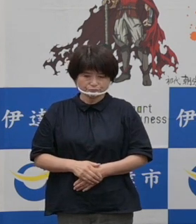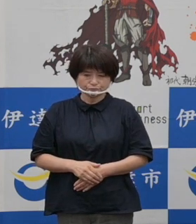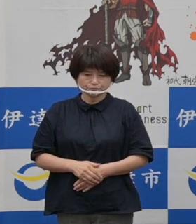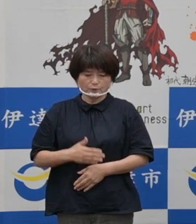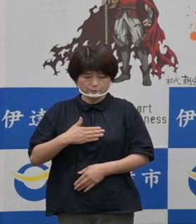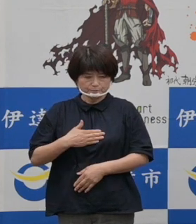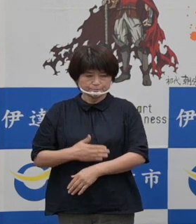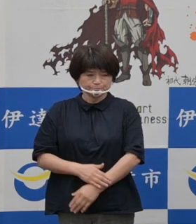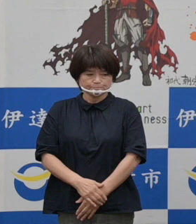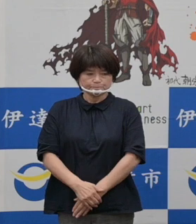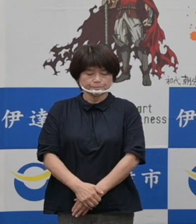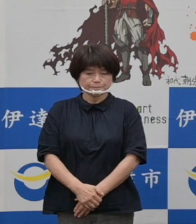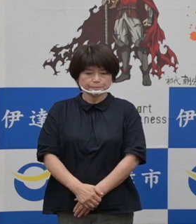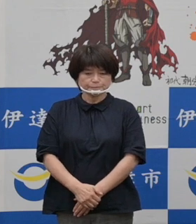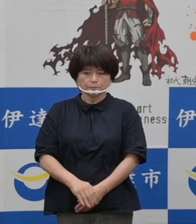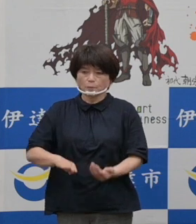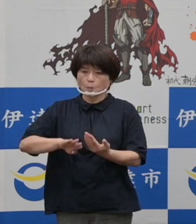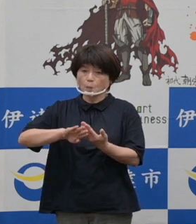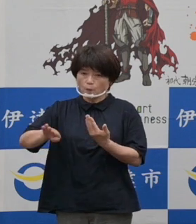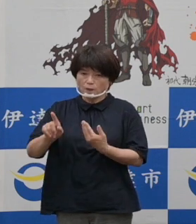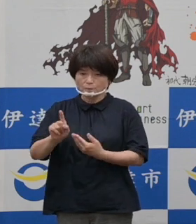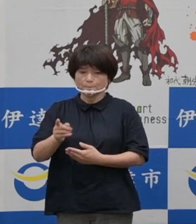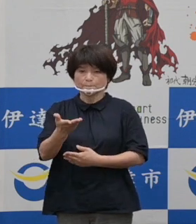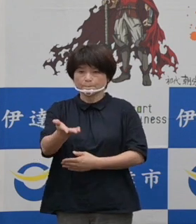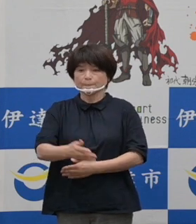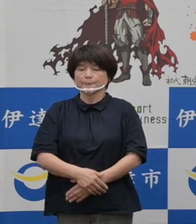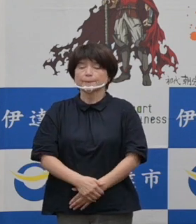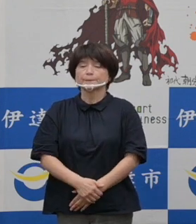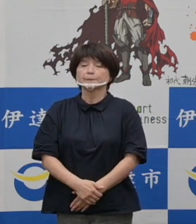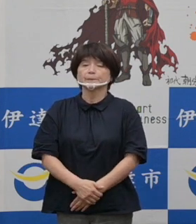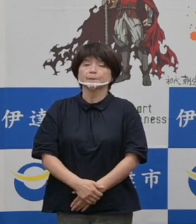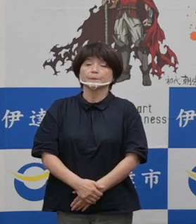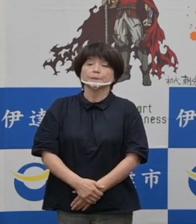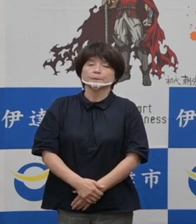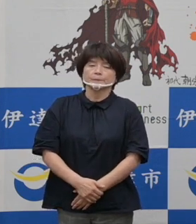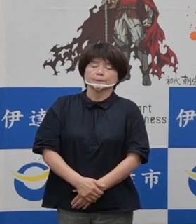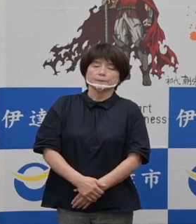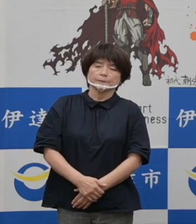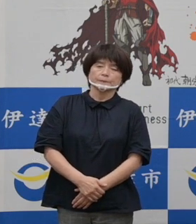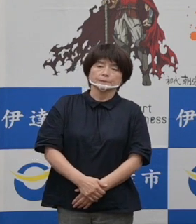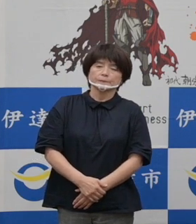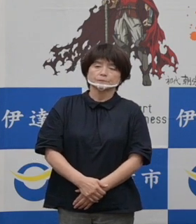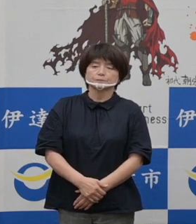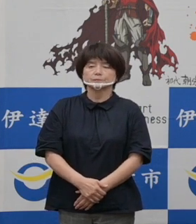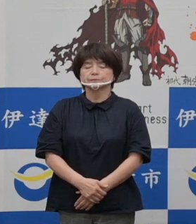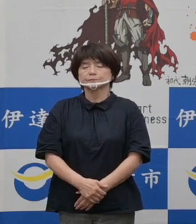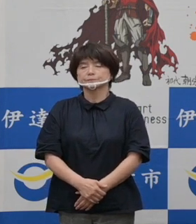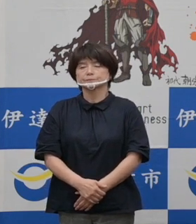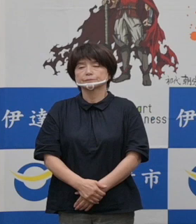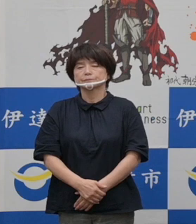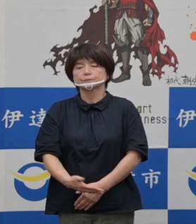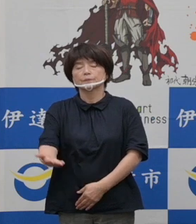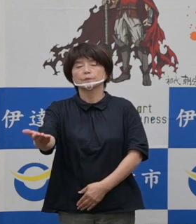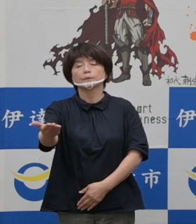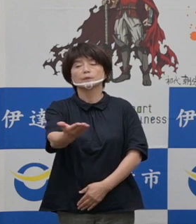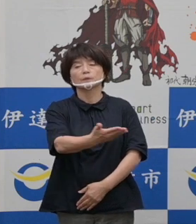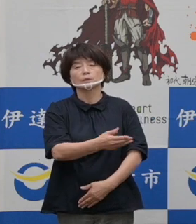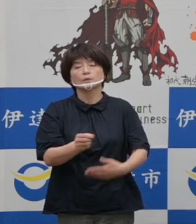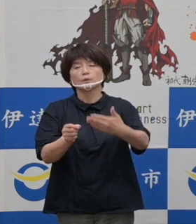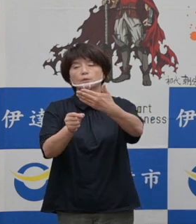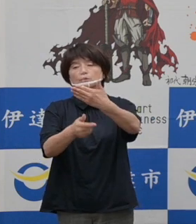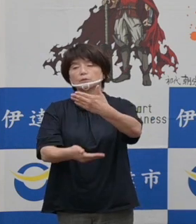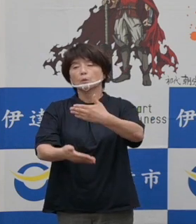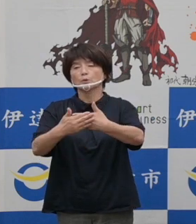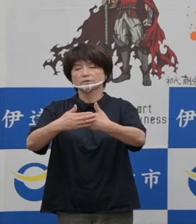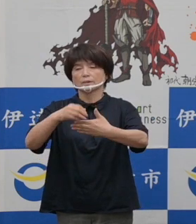他にございますでしょうか。どうぞ。 島中央テレビです。9月特製のこの予算